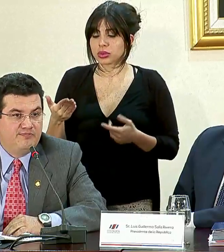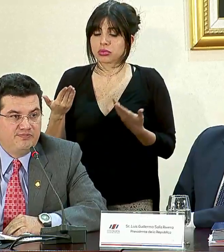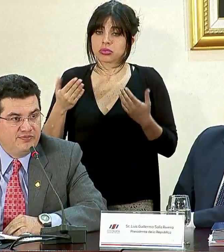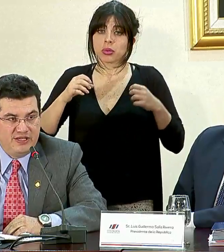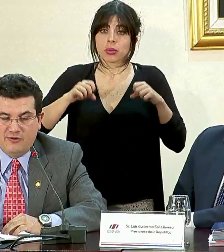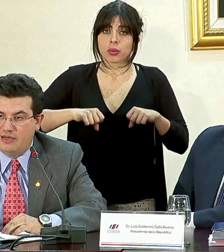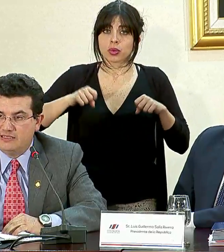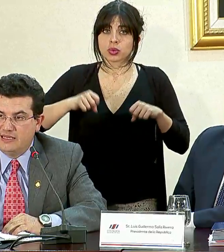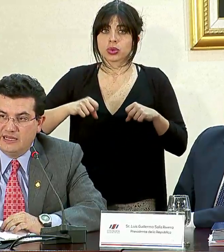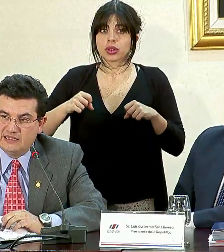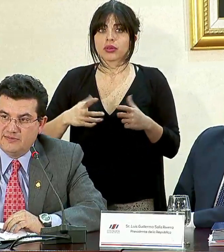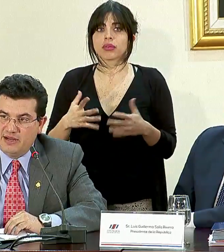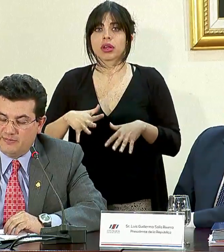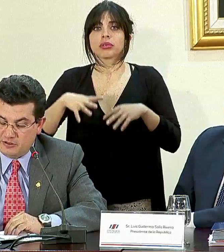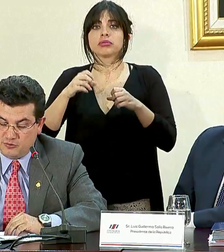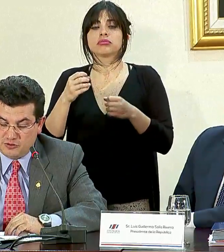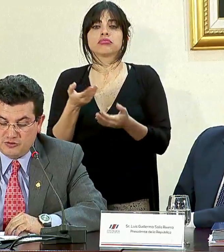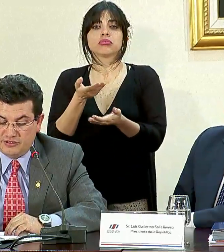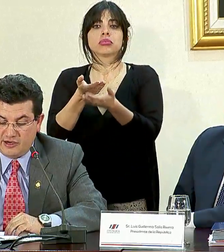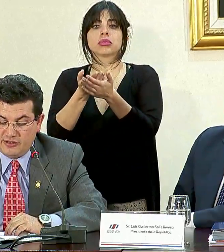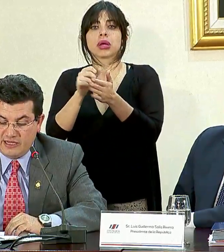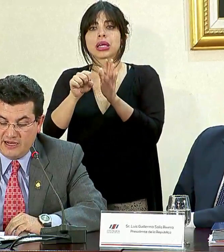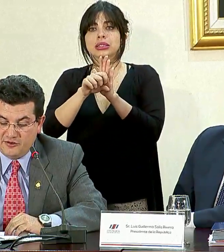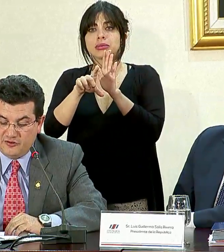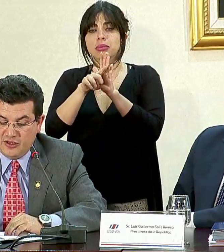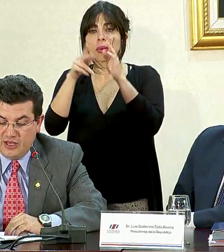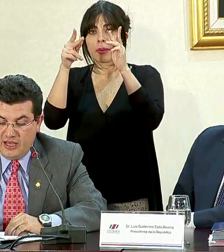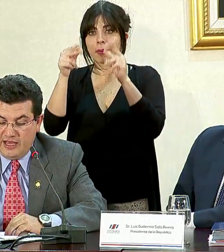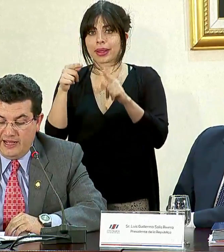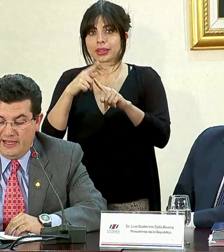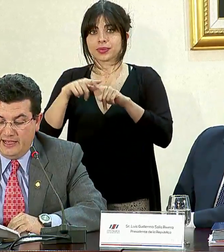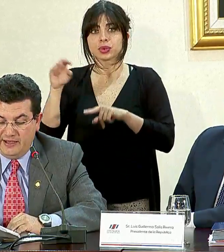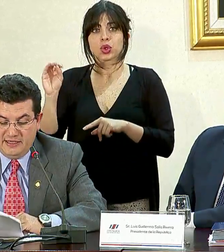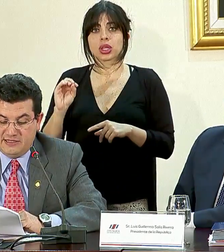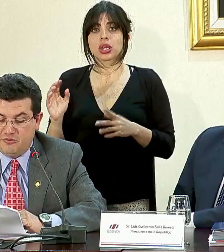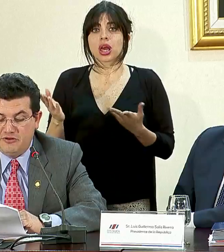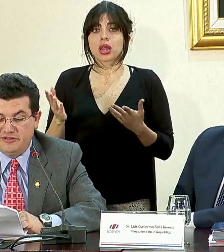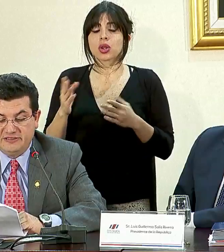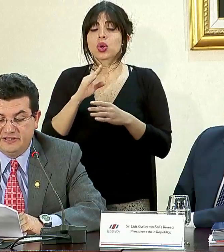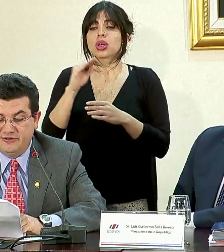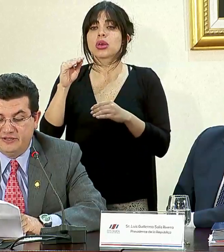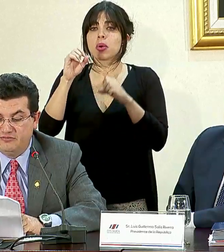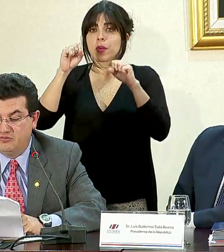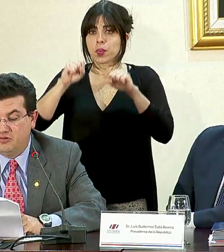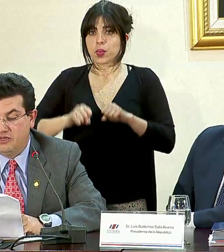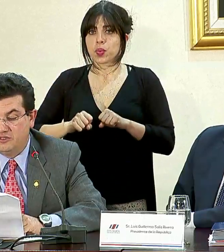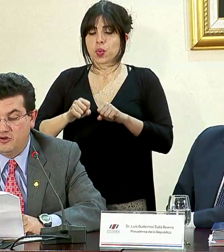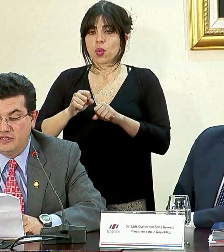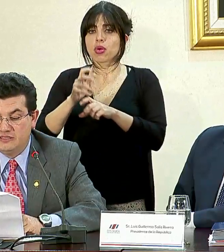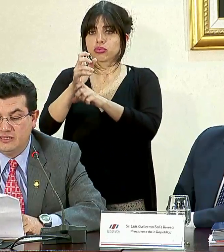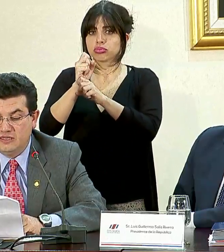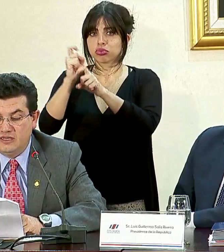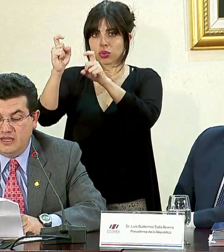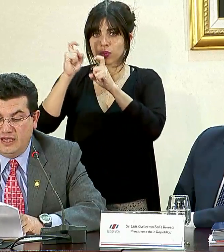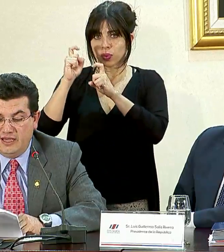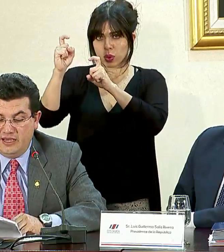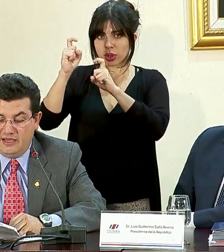podría llevarse a la Asamblea presupuestos extraordinarios y se pueden recibir